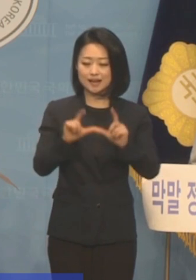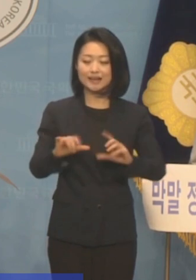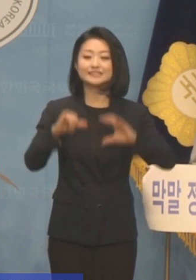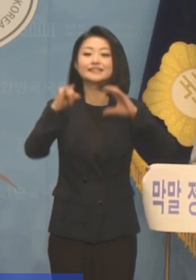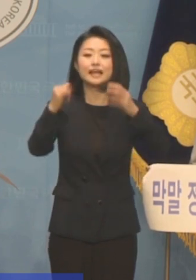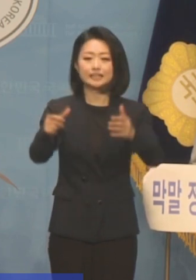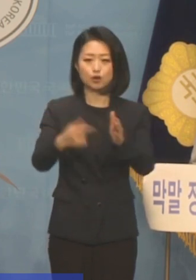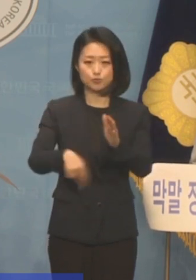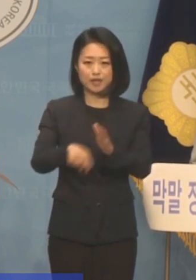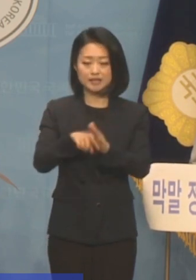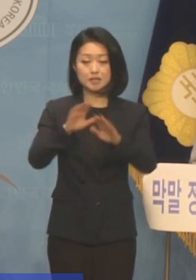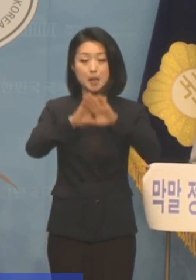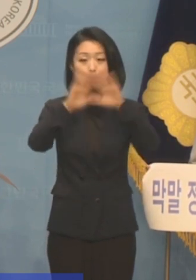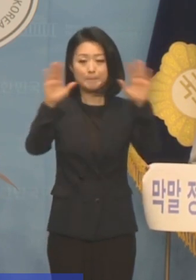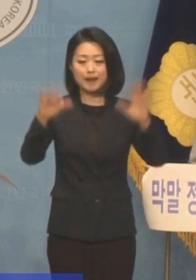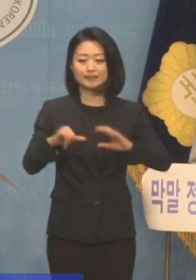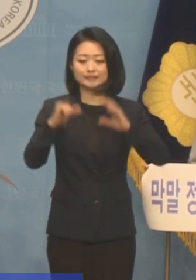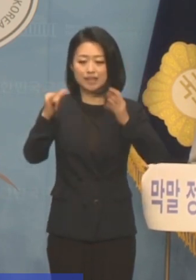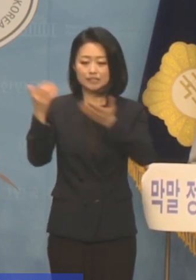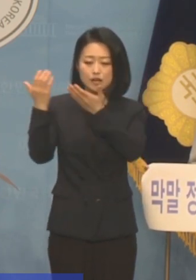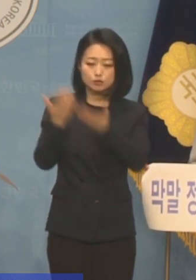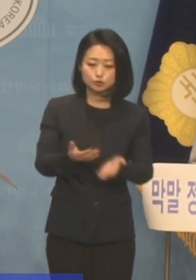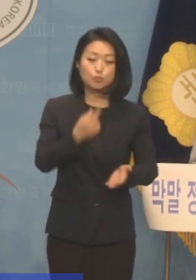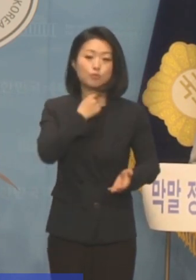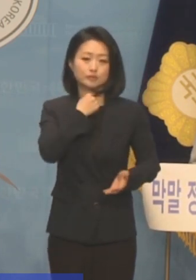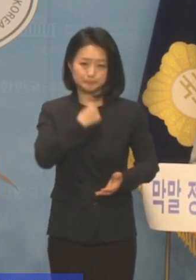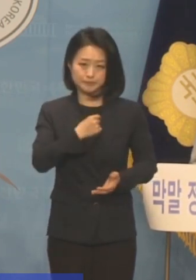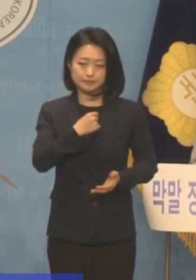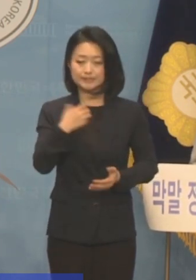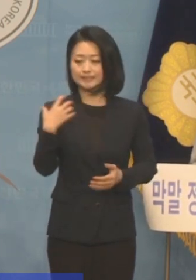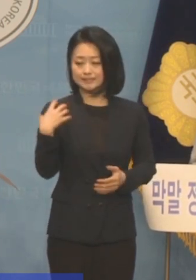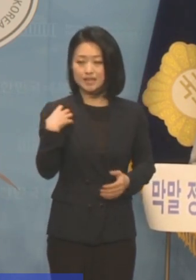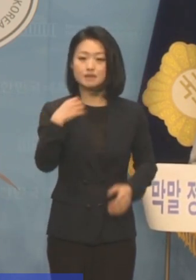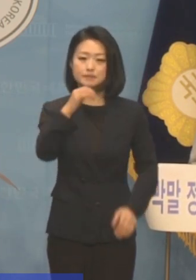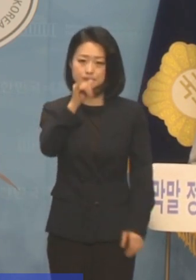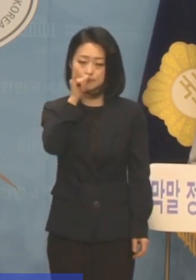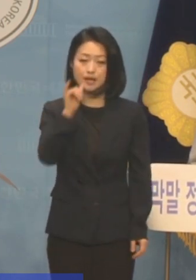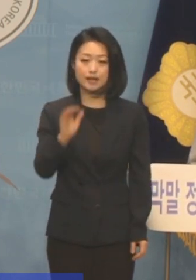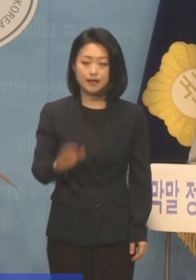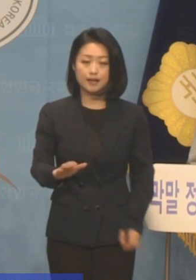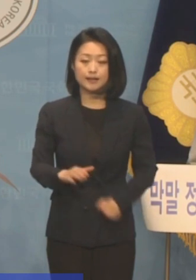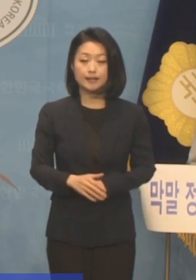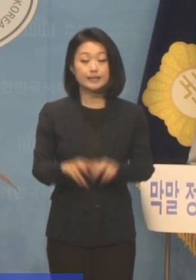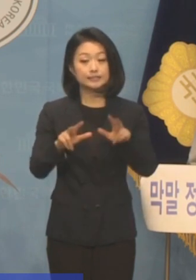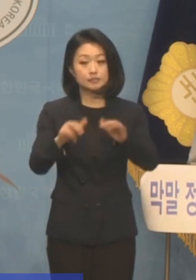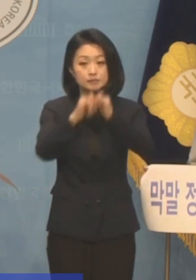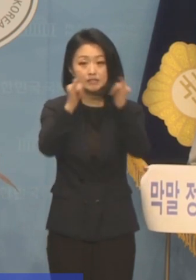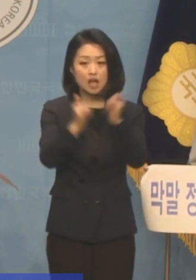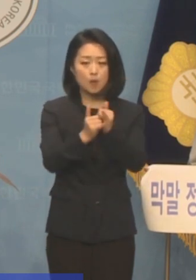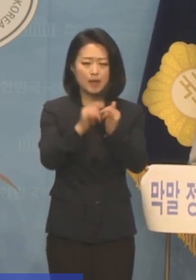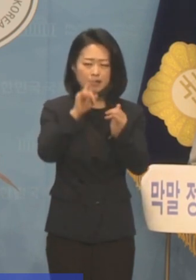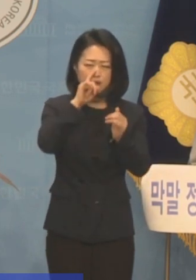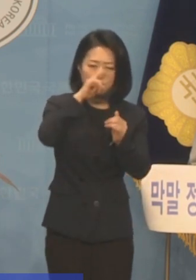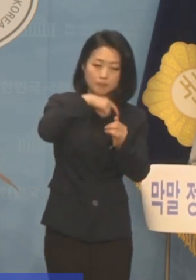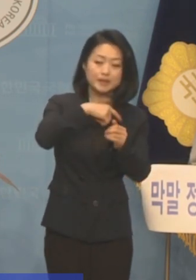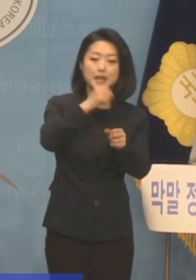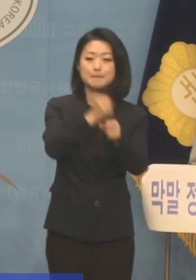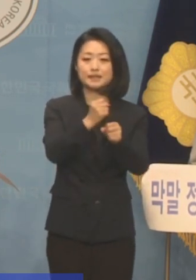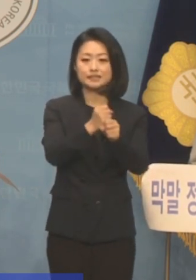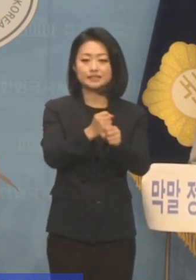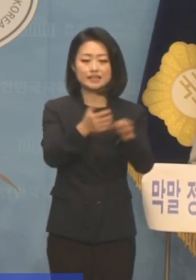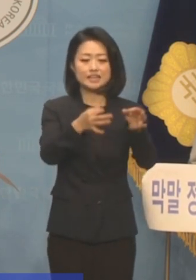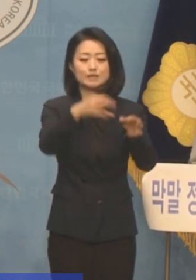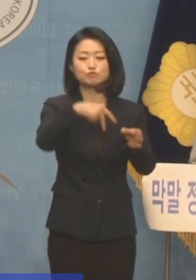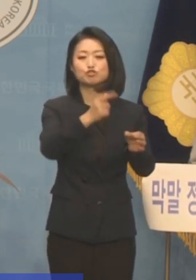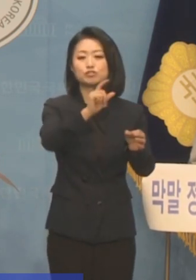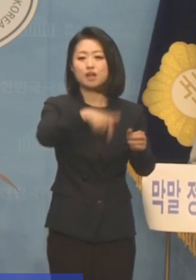때문에 밝은 세상을 물려줄 책임이 있습니다 사를 더럽히는 민주당 김준혁